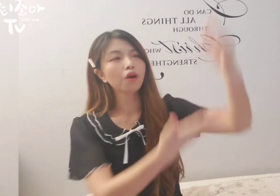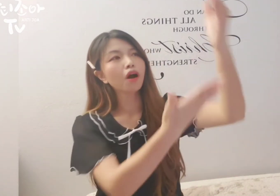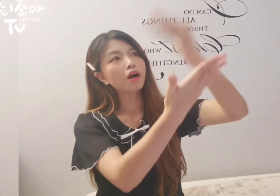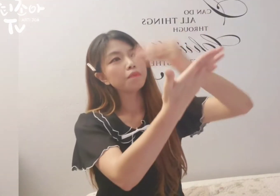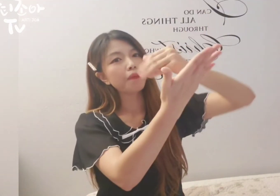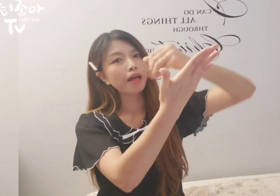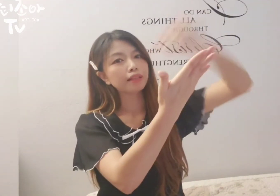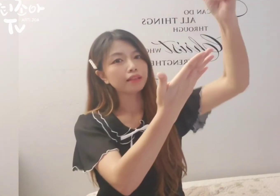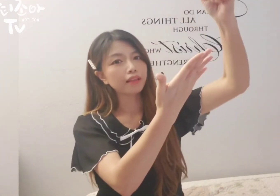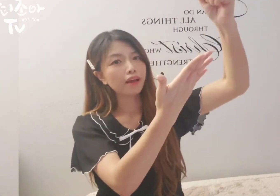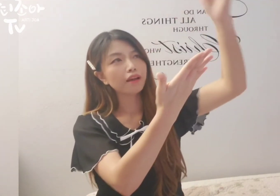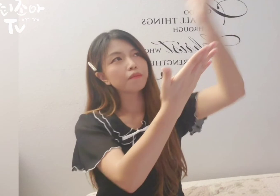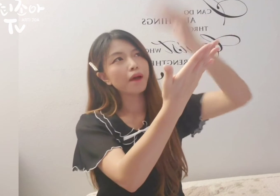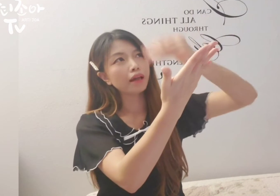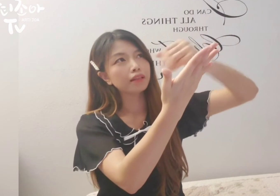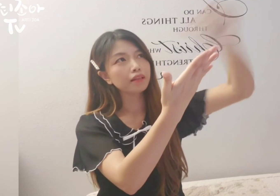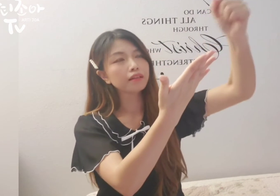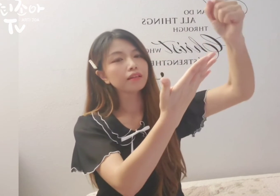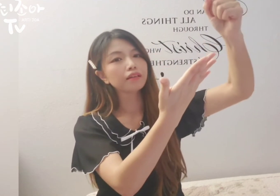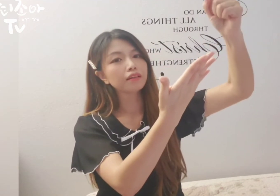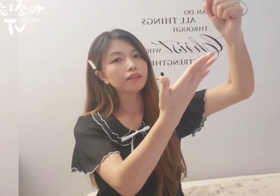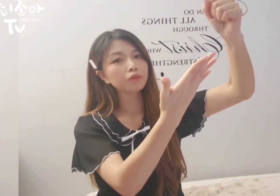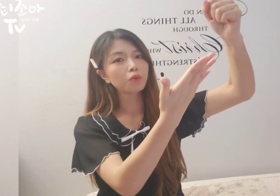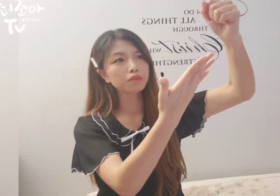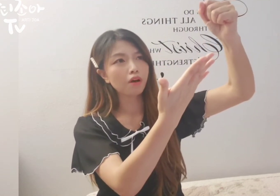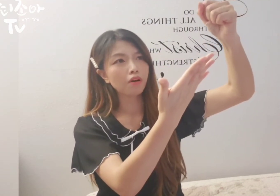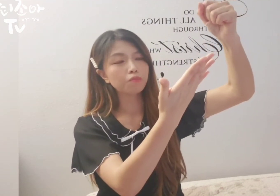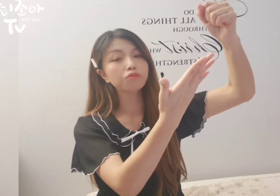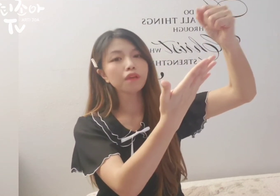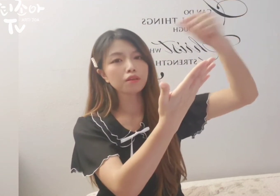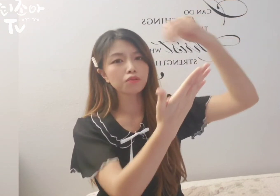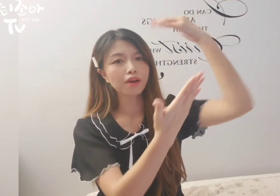받다 받으 소서 부탁소